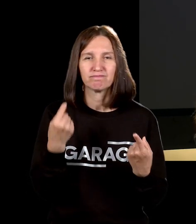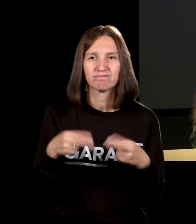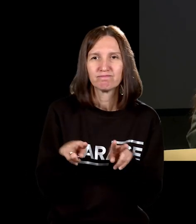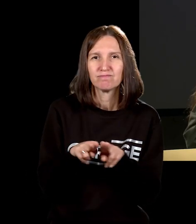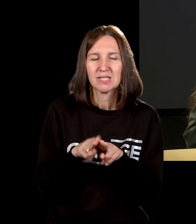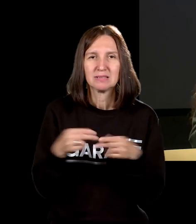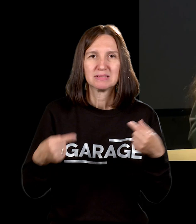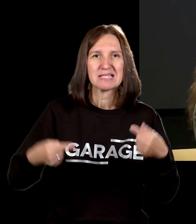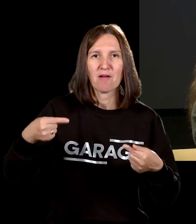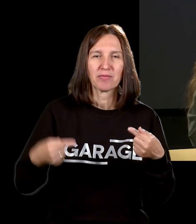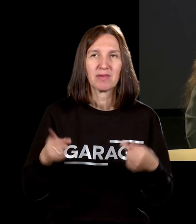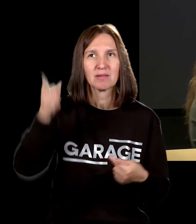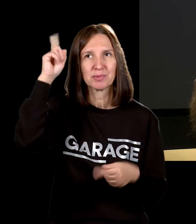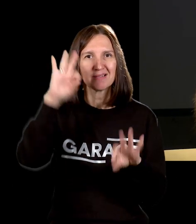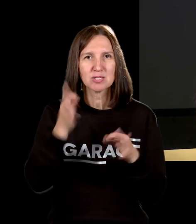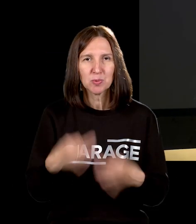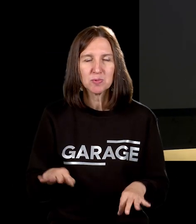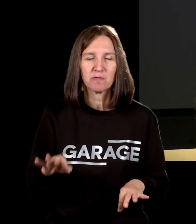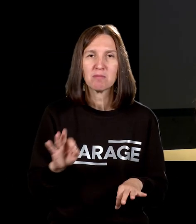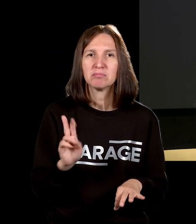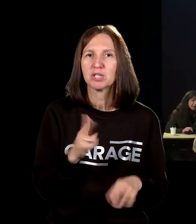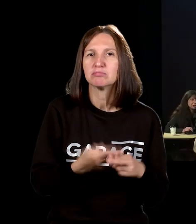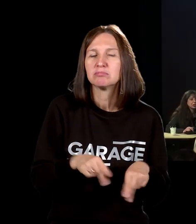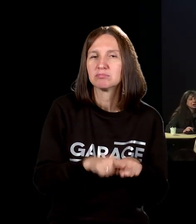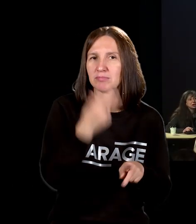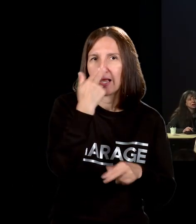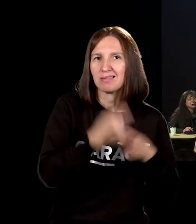старинным искусством и с тем, что такое, собственно говоря, эта традиция.